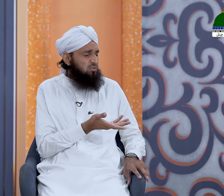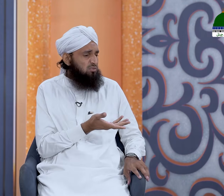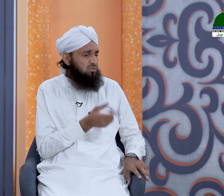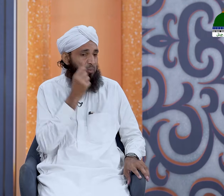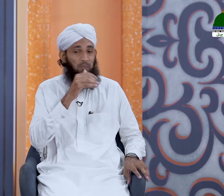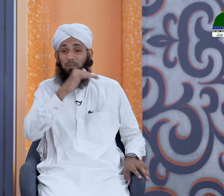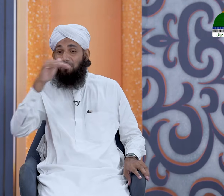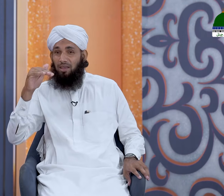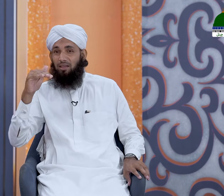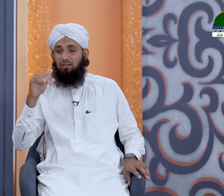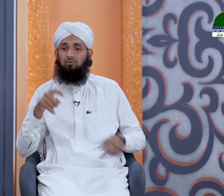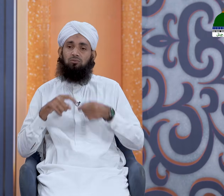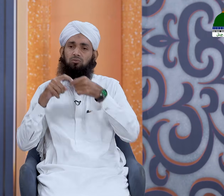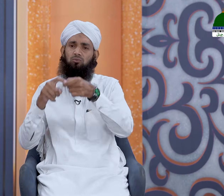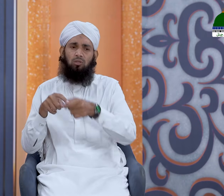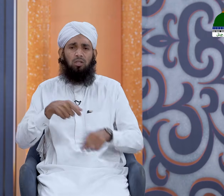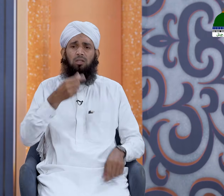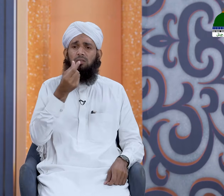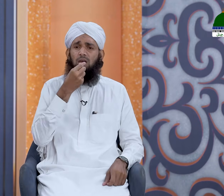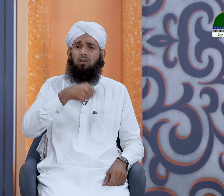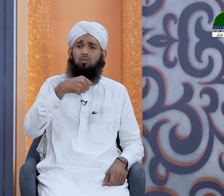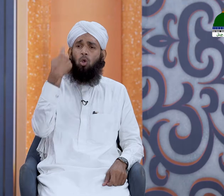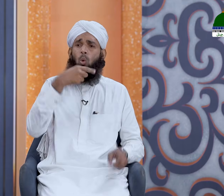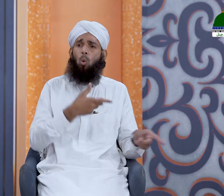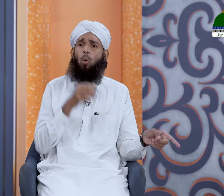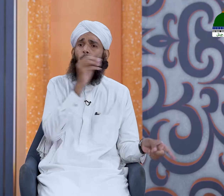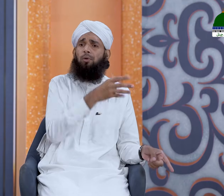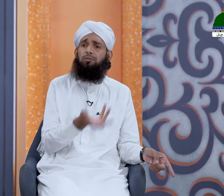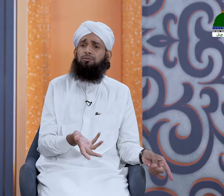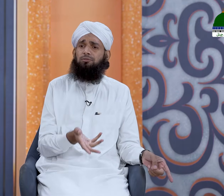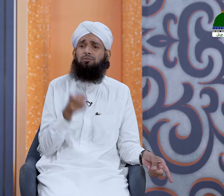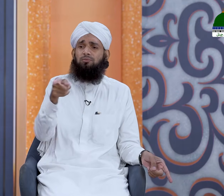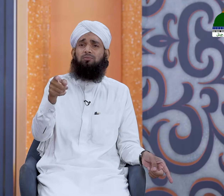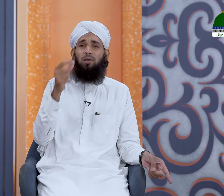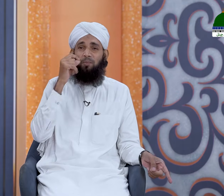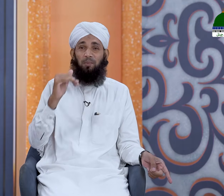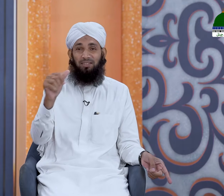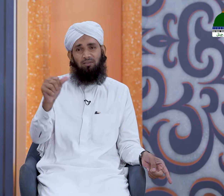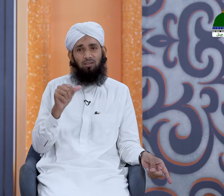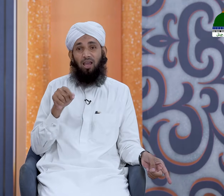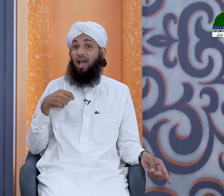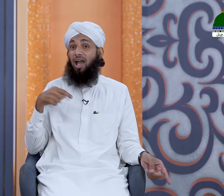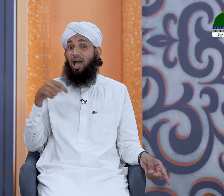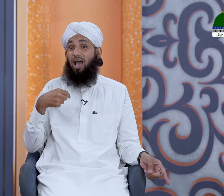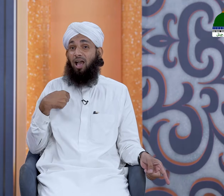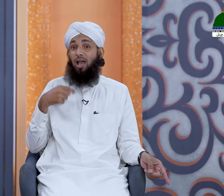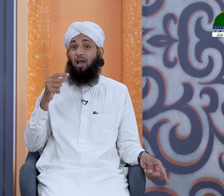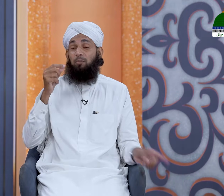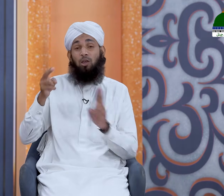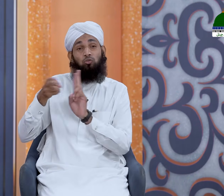اپنے بھائی سے پوچھا کہ بھائی یہ دوائیاں کون لایا؟ اس نے کہا کہ آپ کے دوست جمال۔ جی ہاں، وہی جمال جس کے